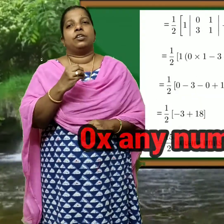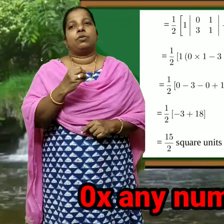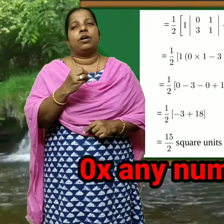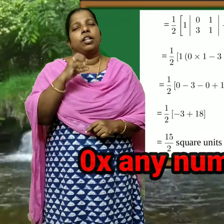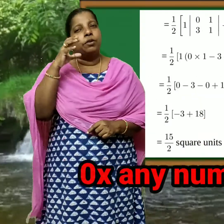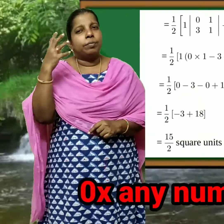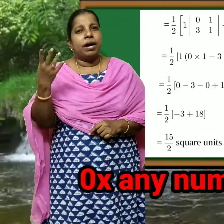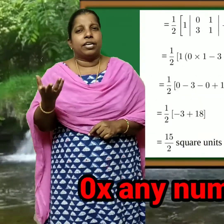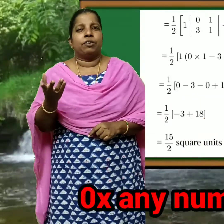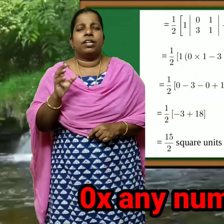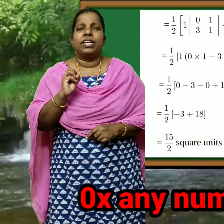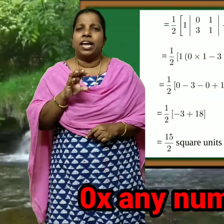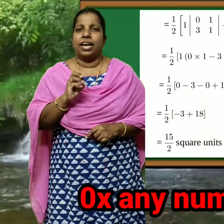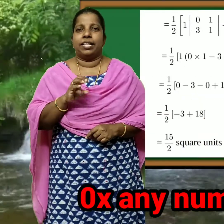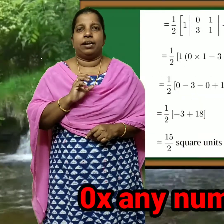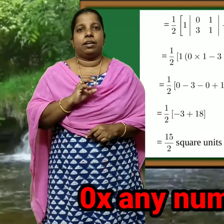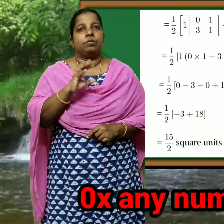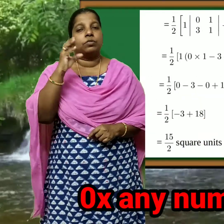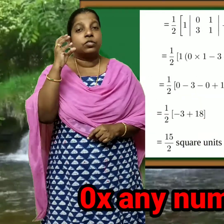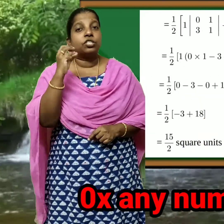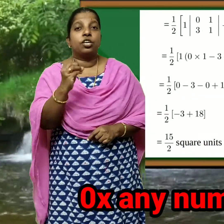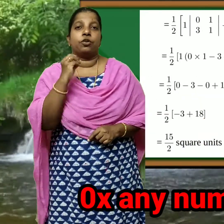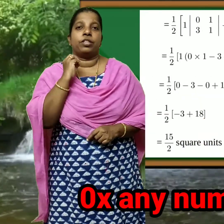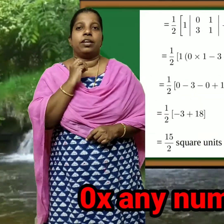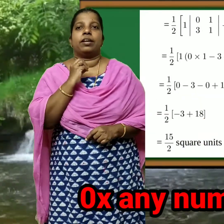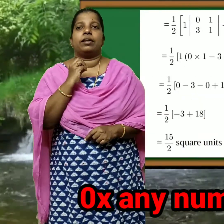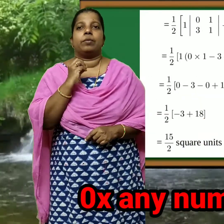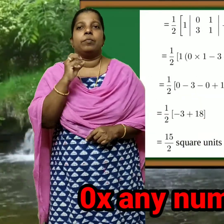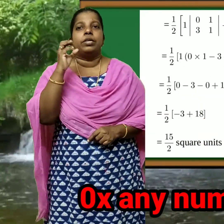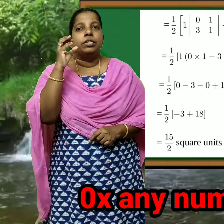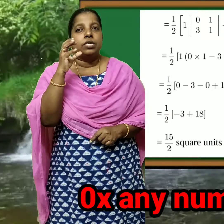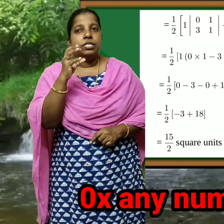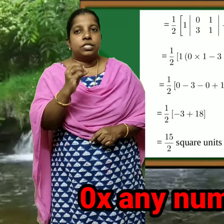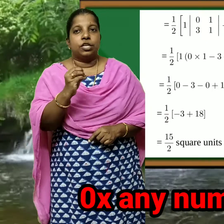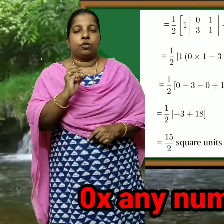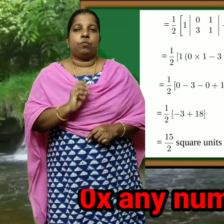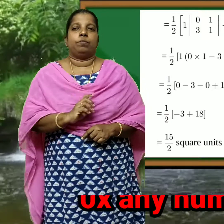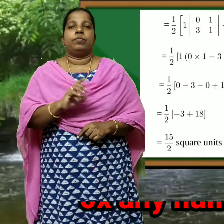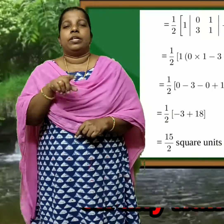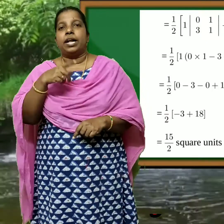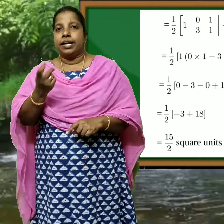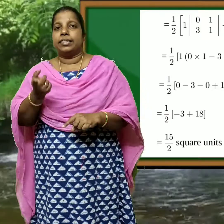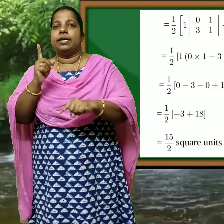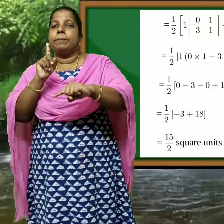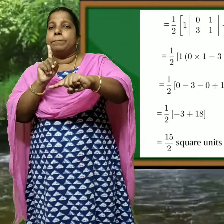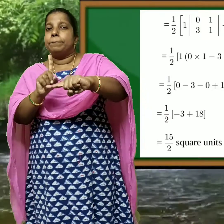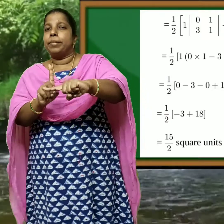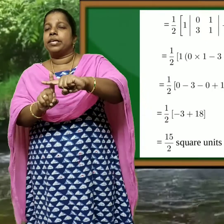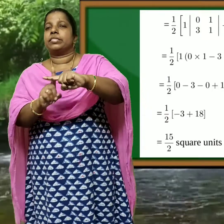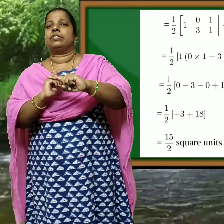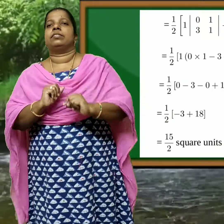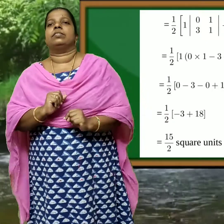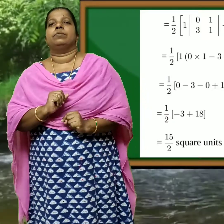ദെയർഫോർ ബാക്കിയുള്ള എലിമെൻറ്റ്സ് ഡിറ്റർമിനൻ്റ് ആയിട്ട് എഴുതണ്ട. മൾട്ടിപ്ലൈ ചെയ്യുമ്പോൾ 0